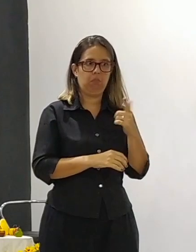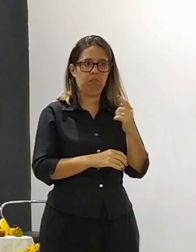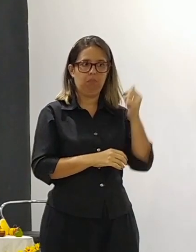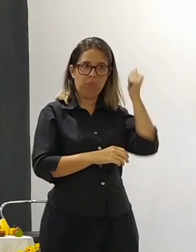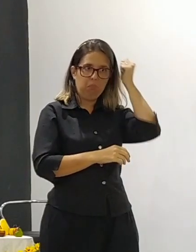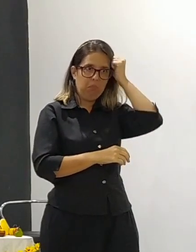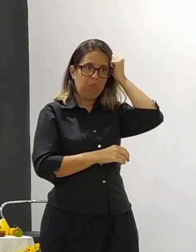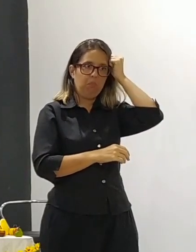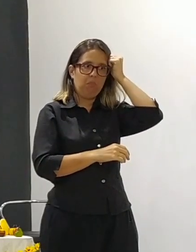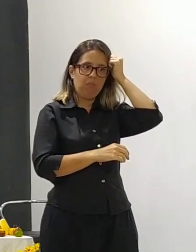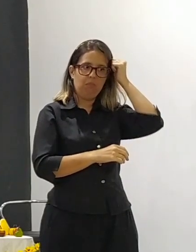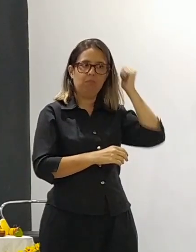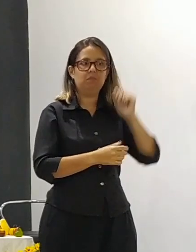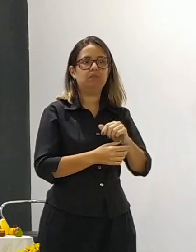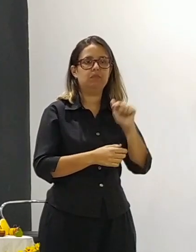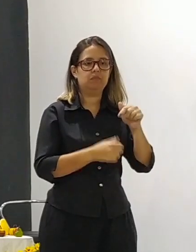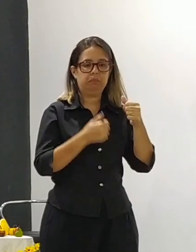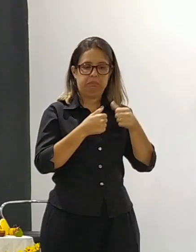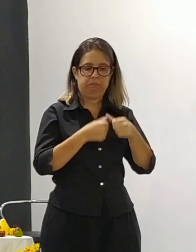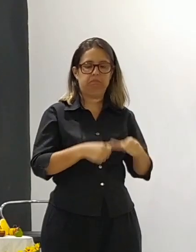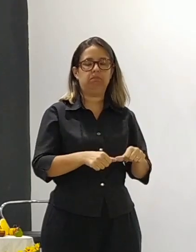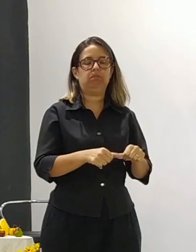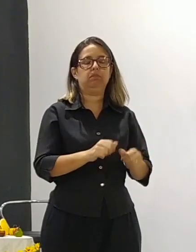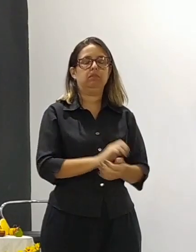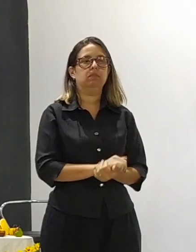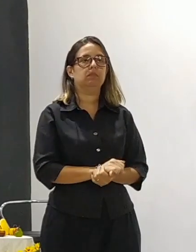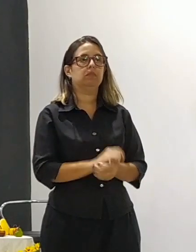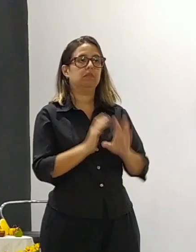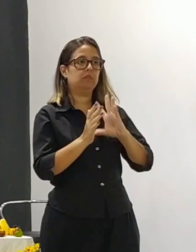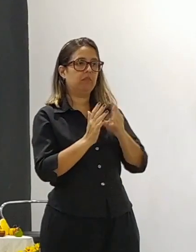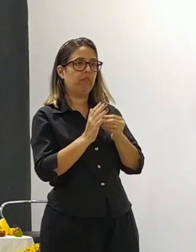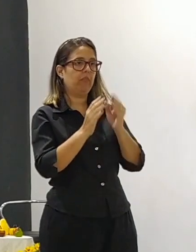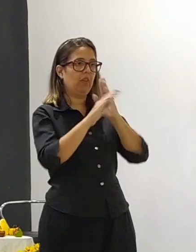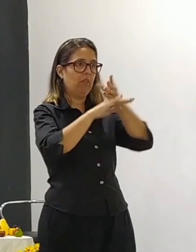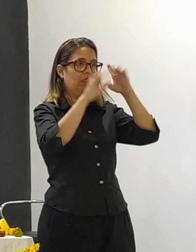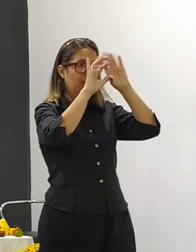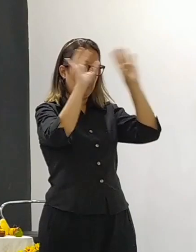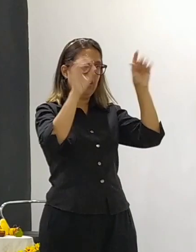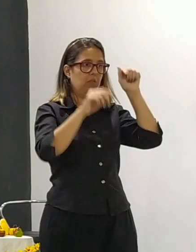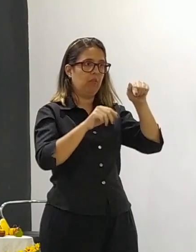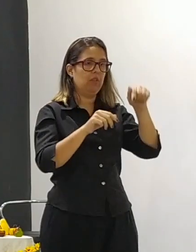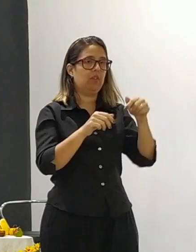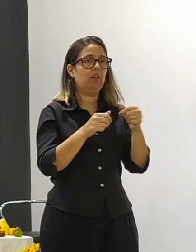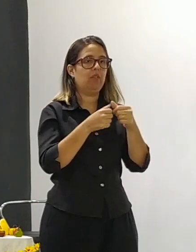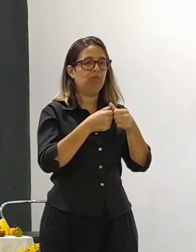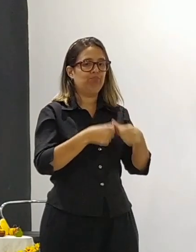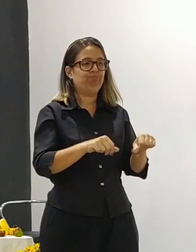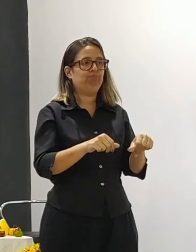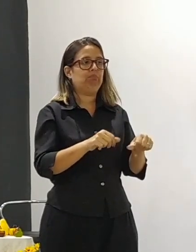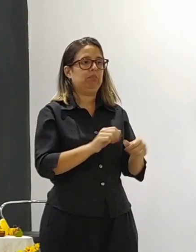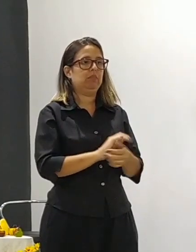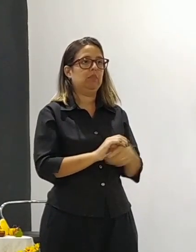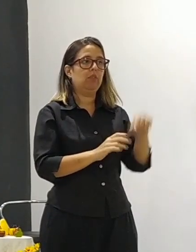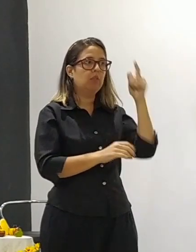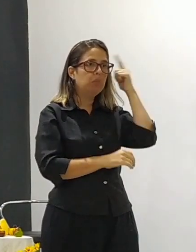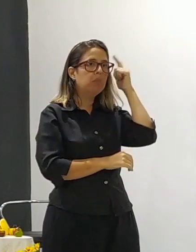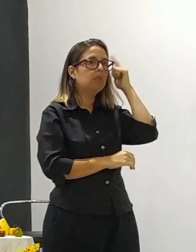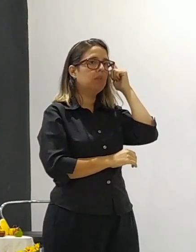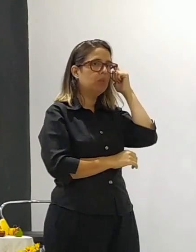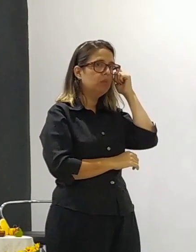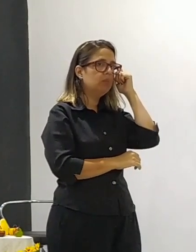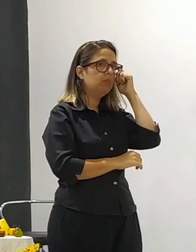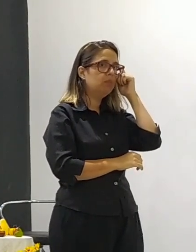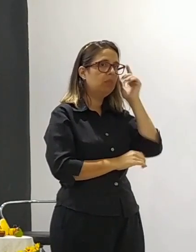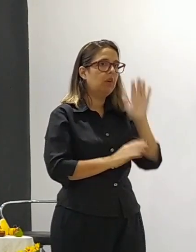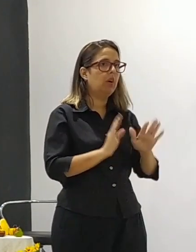seus pecados, você vai ficar. A igreja vai subir e você vai ficar. Já pensou nisso? Às